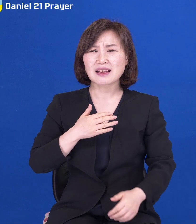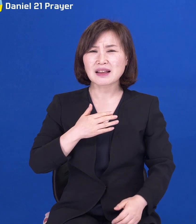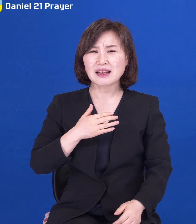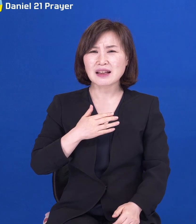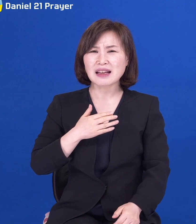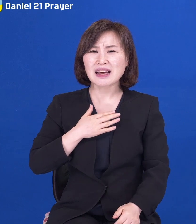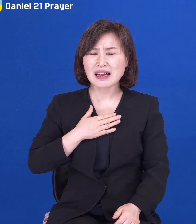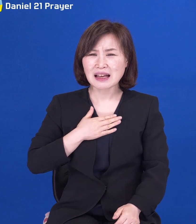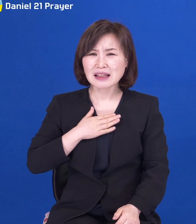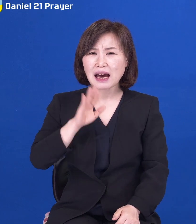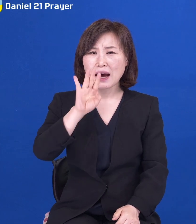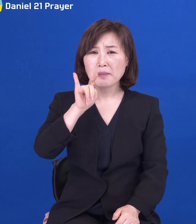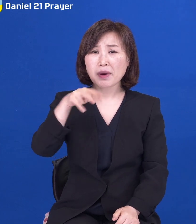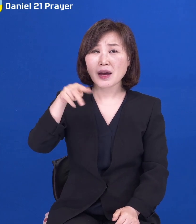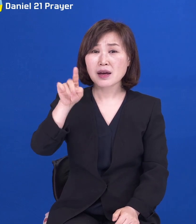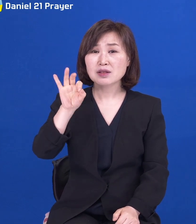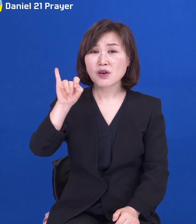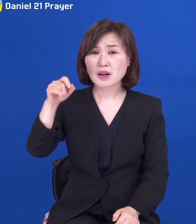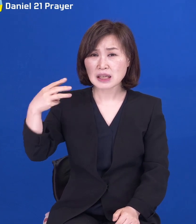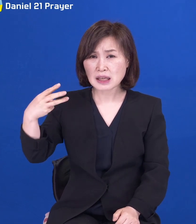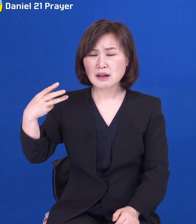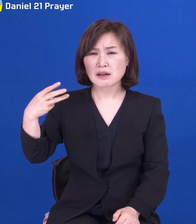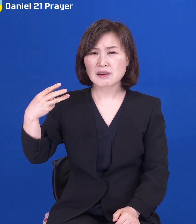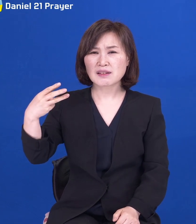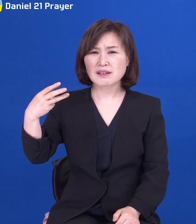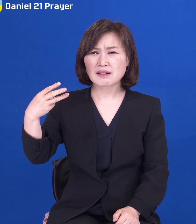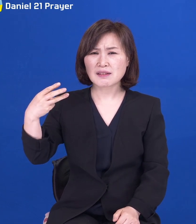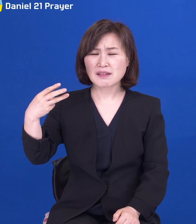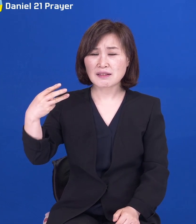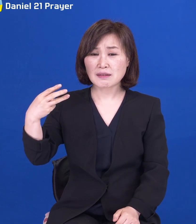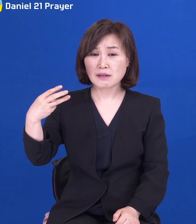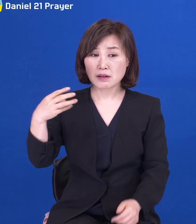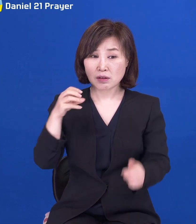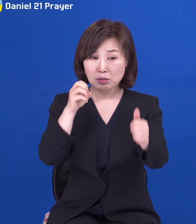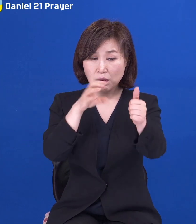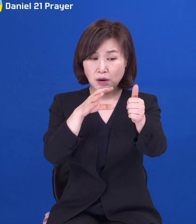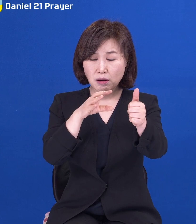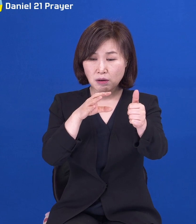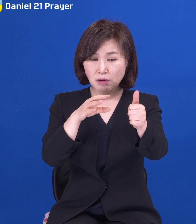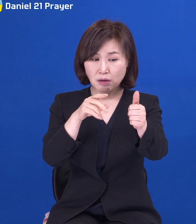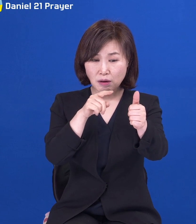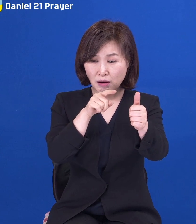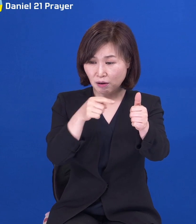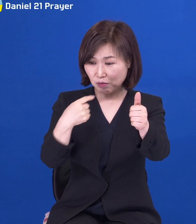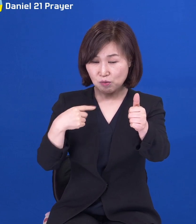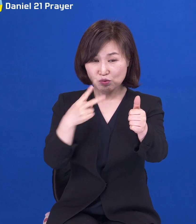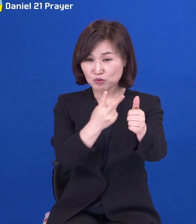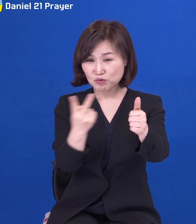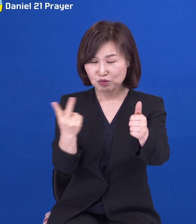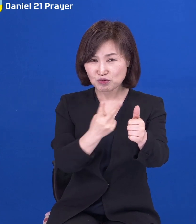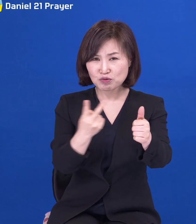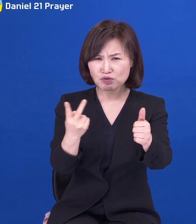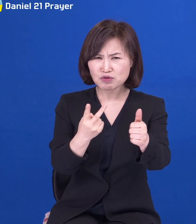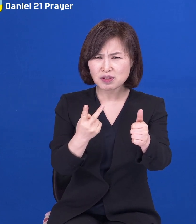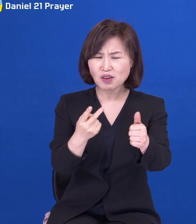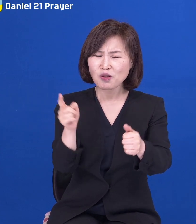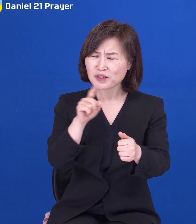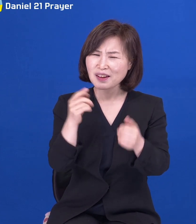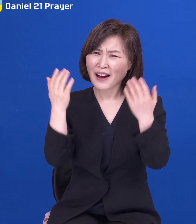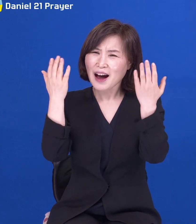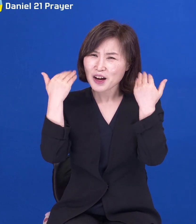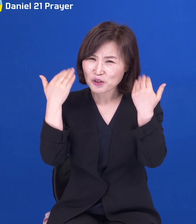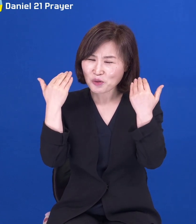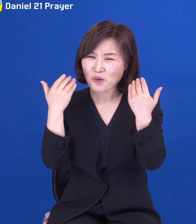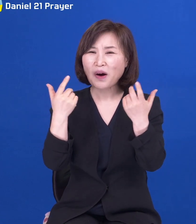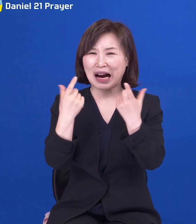나 배성일이야. 이미 이제 공개된 거니까요. 나 배성일이 하는데요. 이 친구하고 나는 어랑어대진에서 같은 학교를 다니고 또